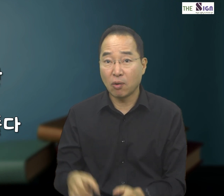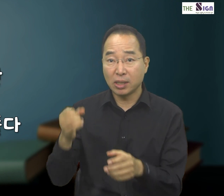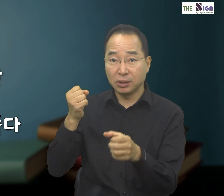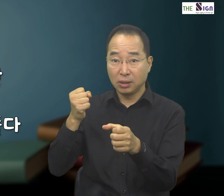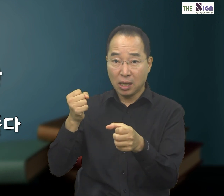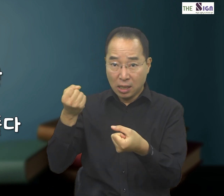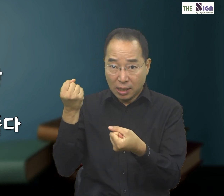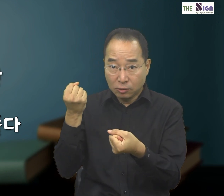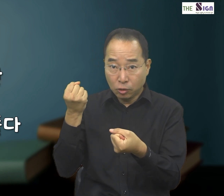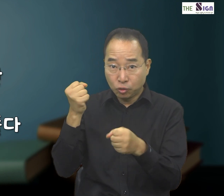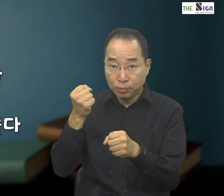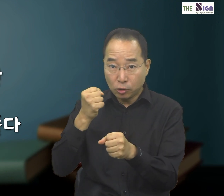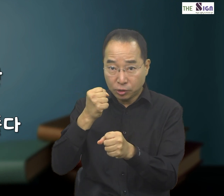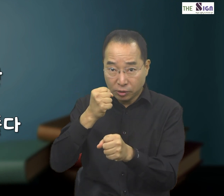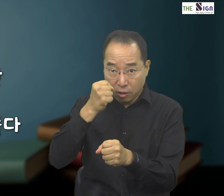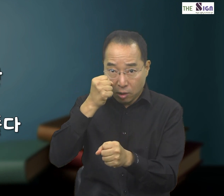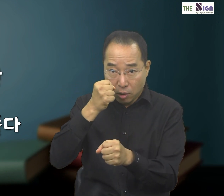당황은 양속 주먹 져서